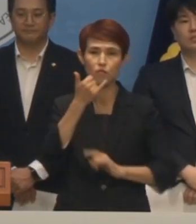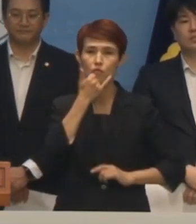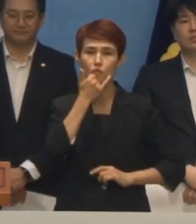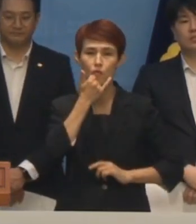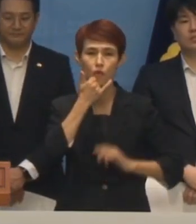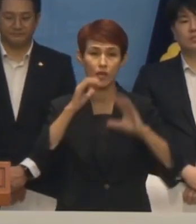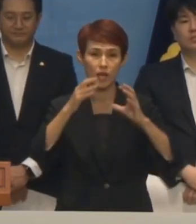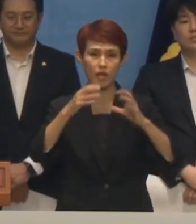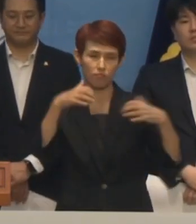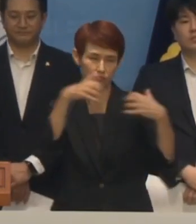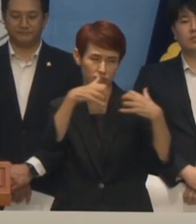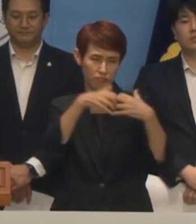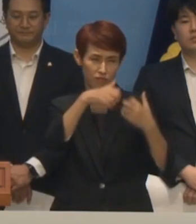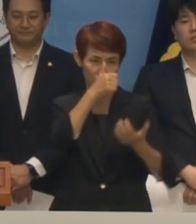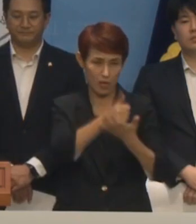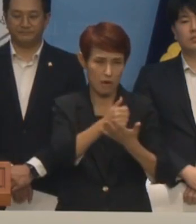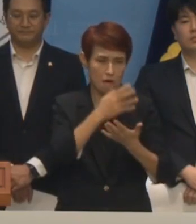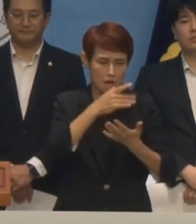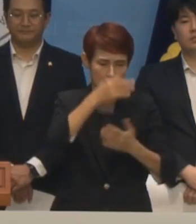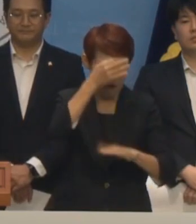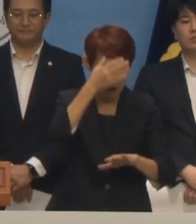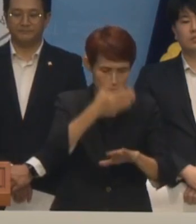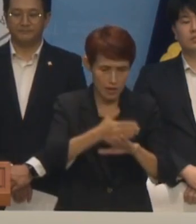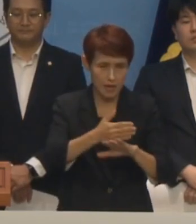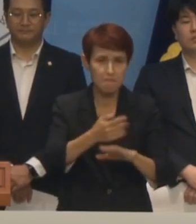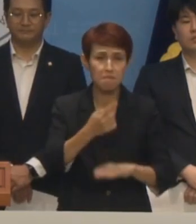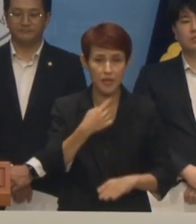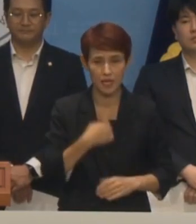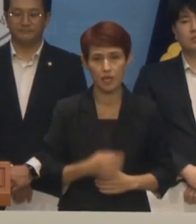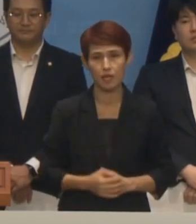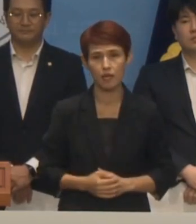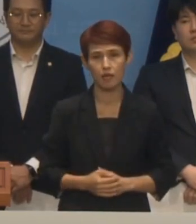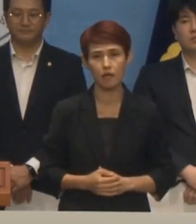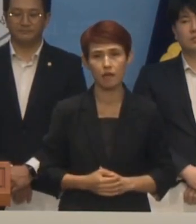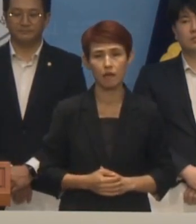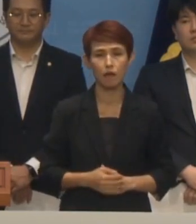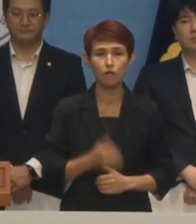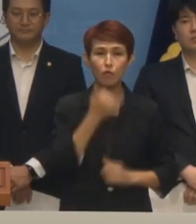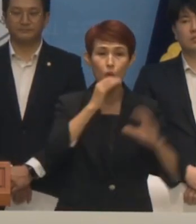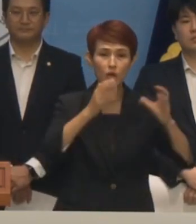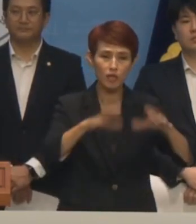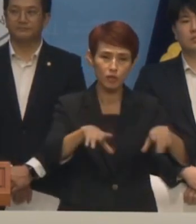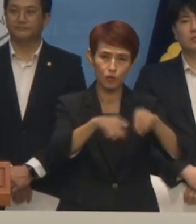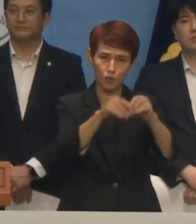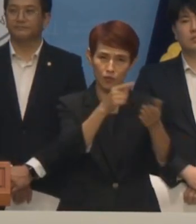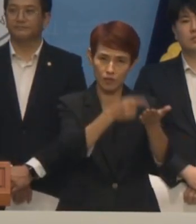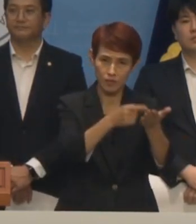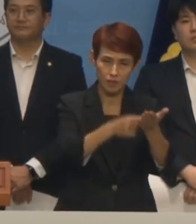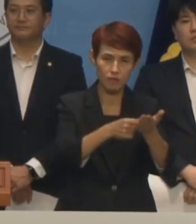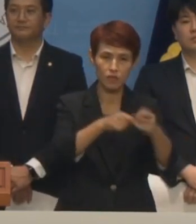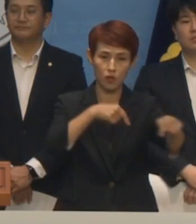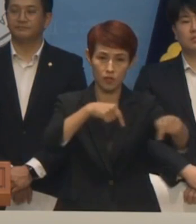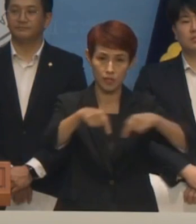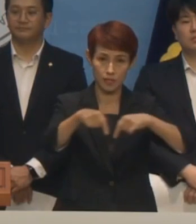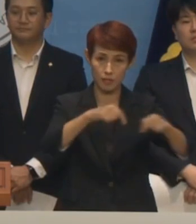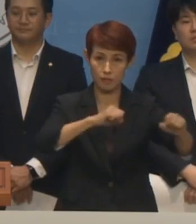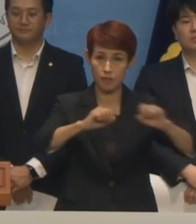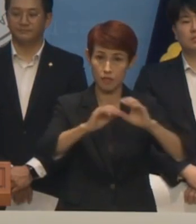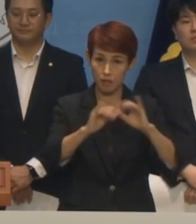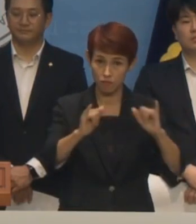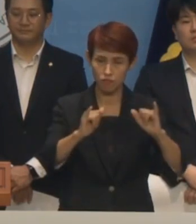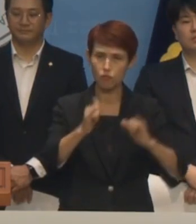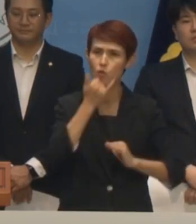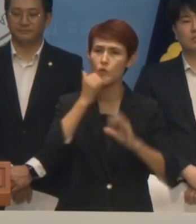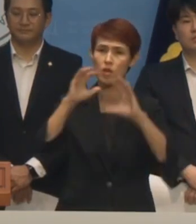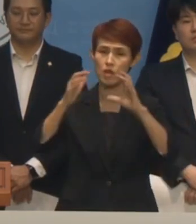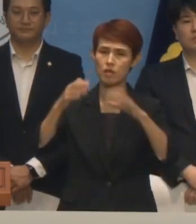범죄에 대하여 무릎을 꿇고 사죄하였습니다. 이후 수많은 독일의 총리들과 정치 지도자들은 독일의